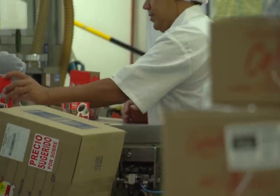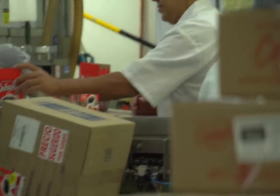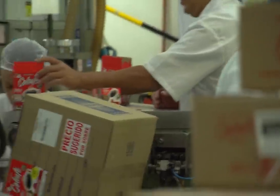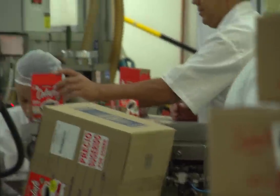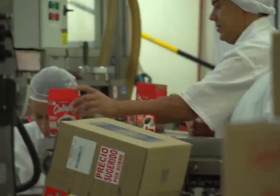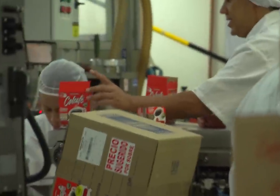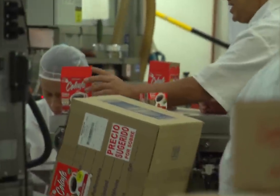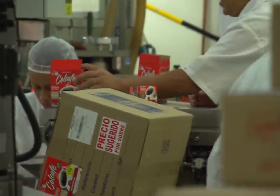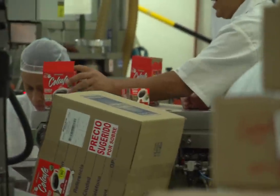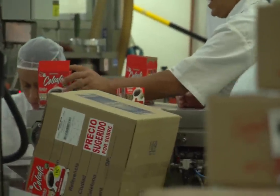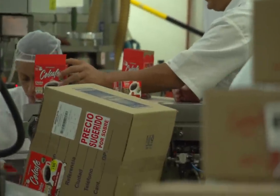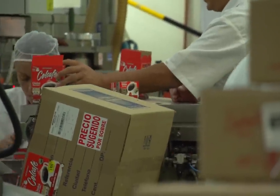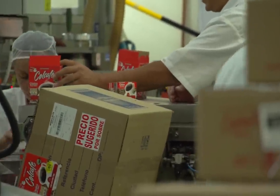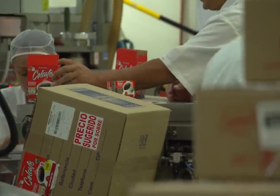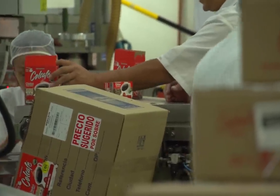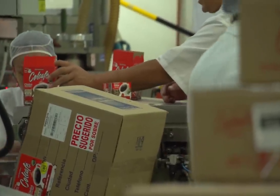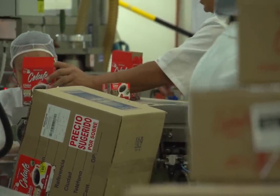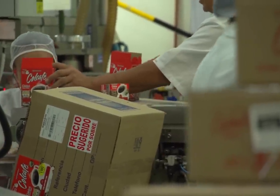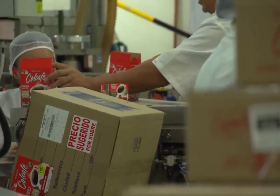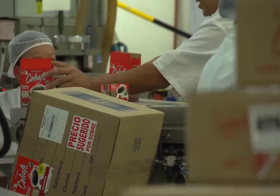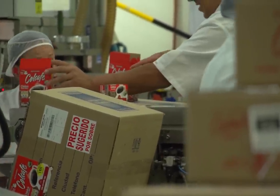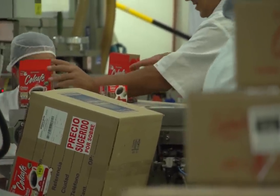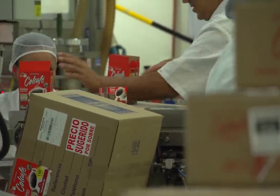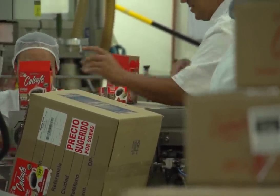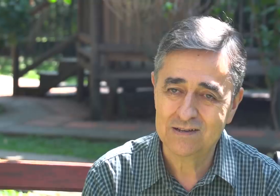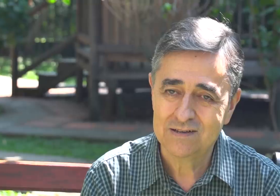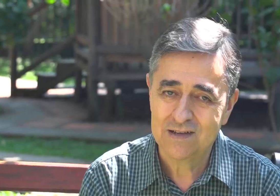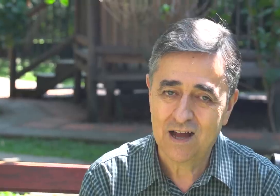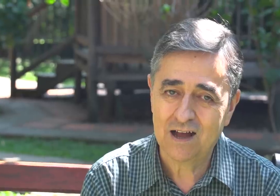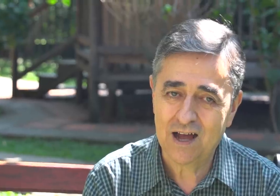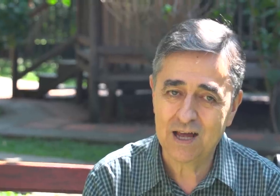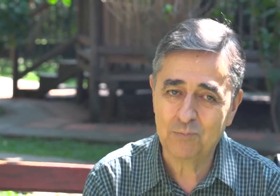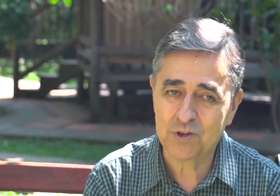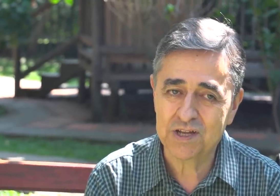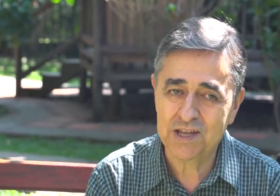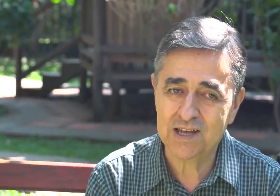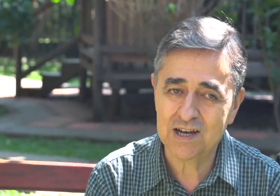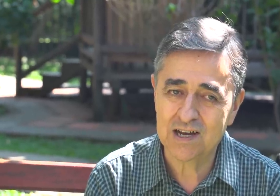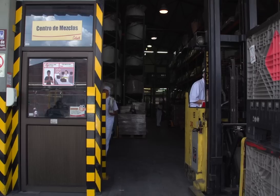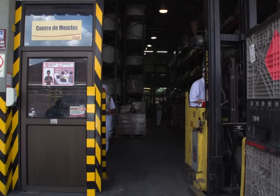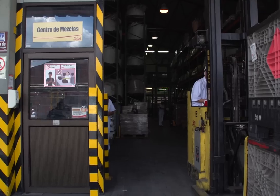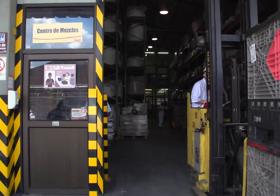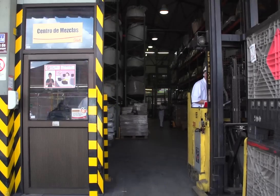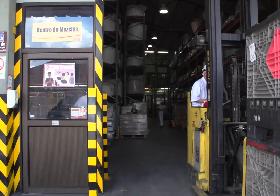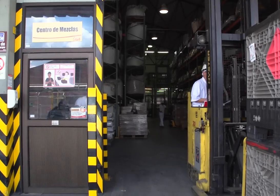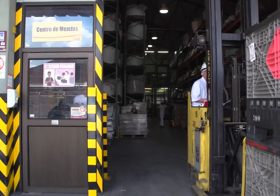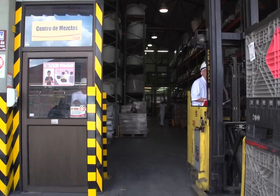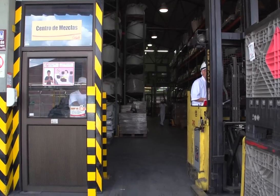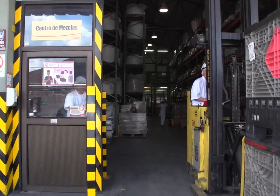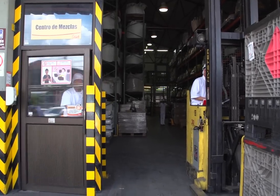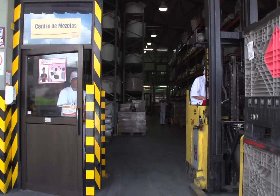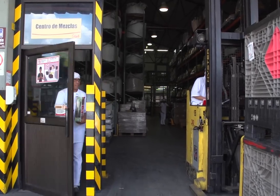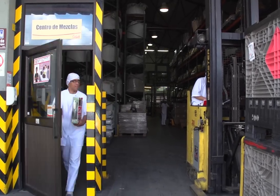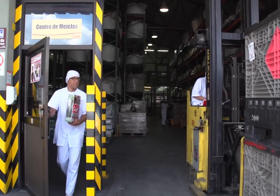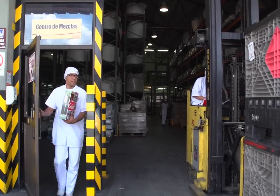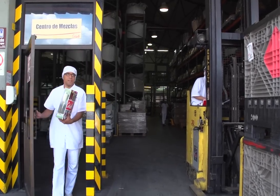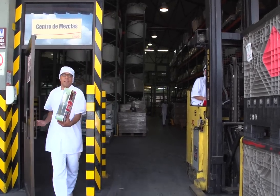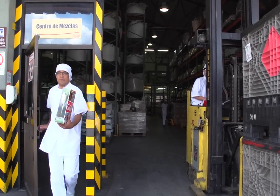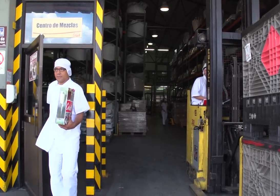Hace aproximadamente 7 años nos llegó una hoja de vida a la portería y simplemente cuando abrimos el sobre era una hoja de